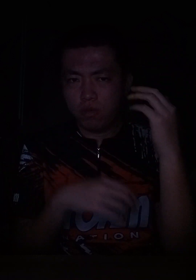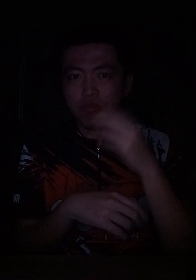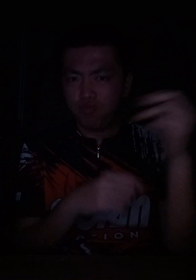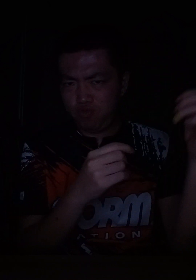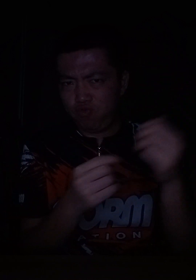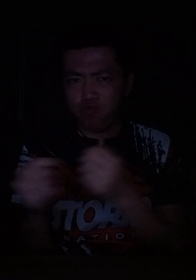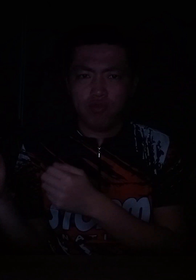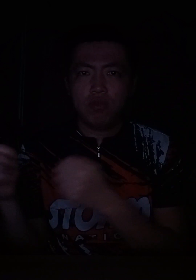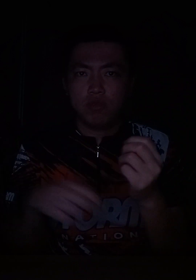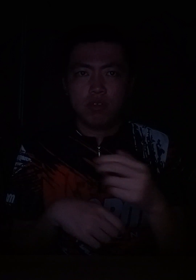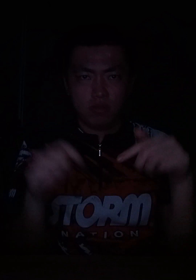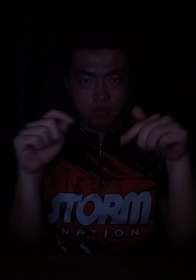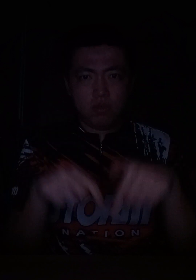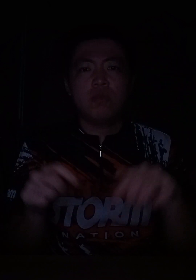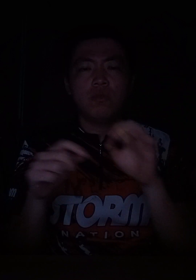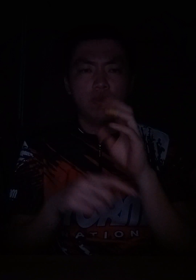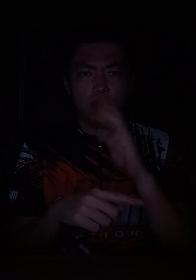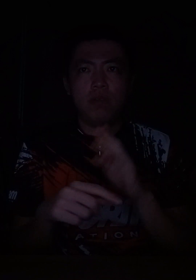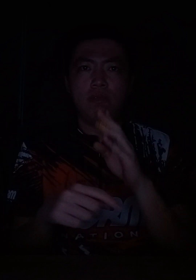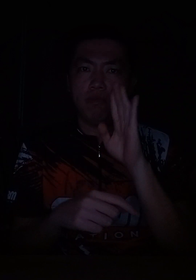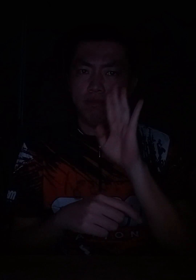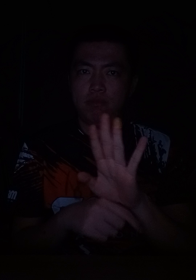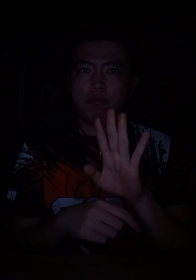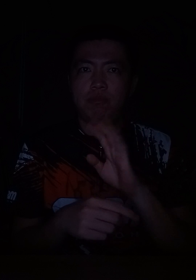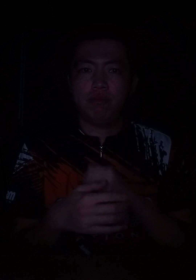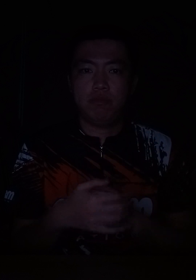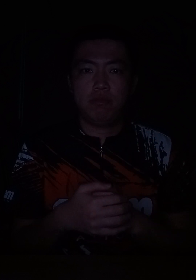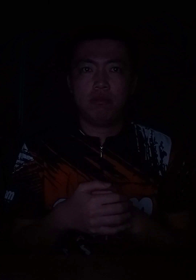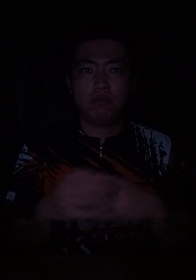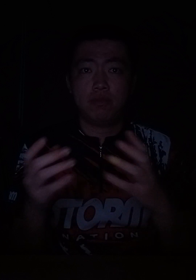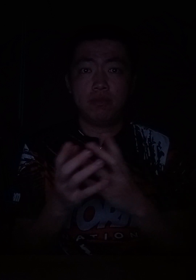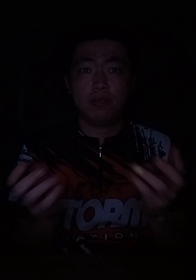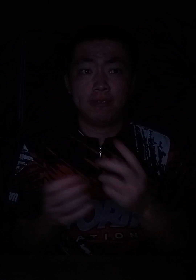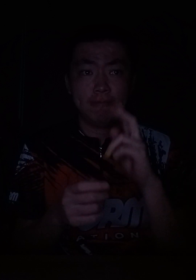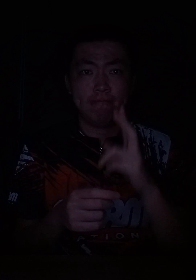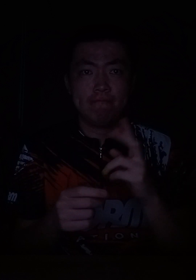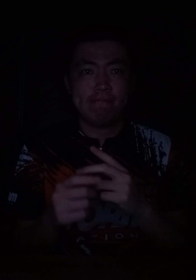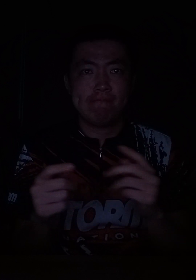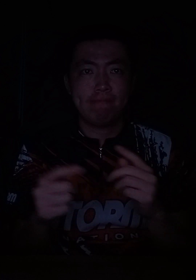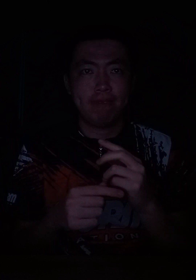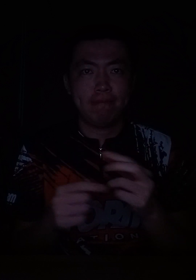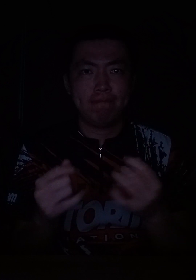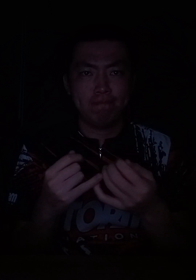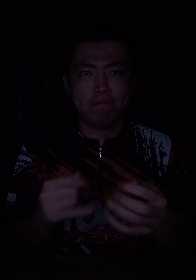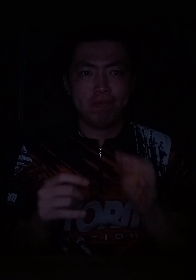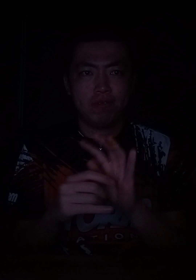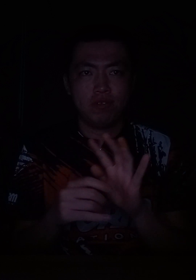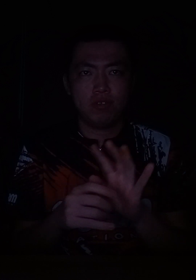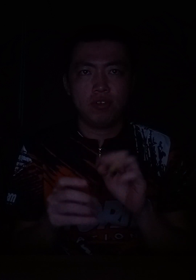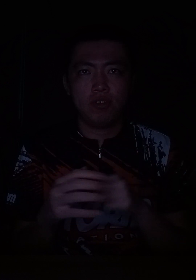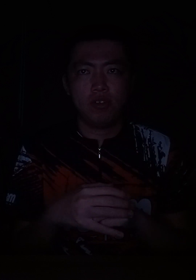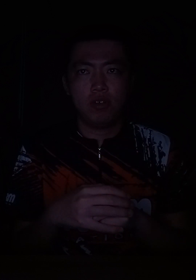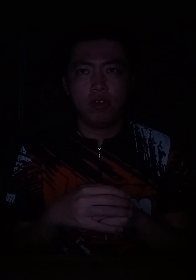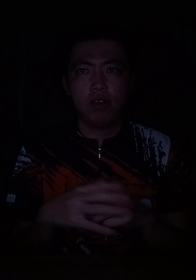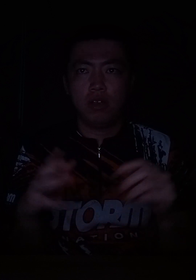작업을 하다 사고를 당한 것으로 추정됩니다. 작업을 지휘하는 사람을 선임해서 그 사람이 꼭 지휘하도록 돼 있거든요. 산재 예방할